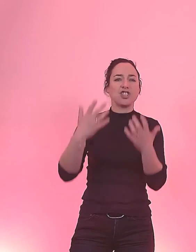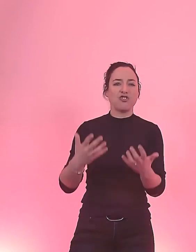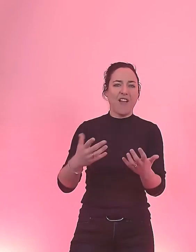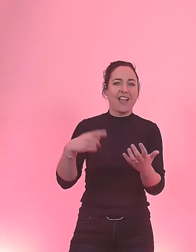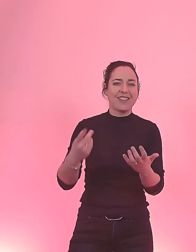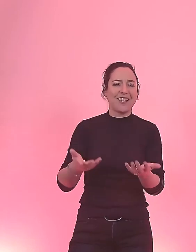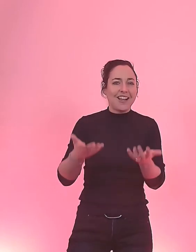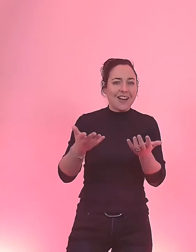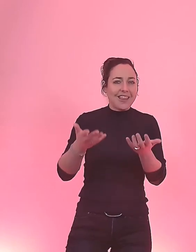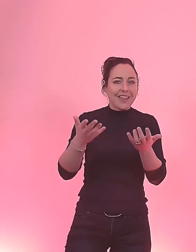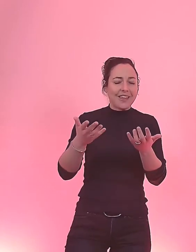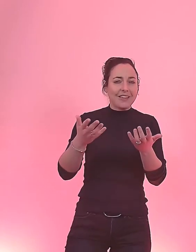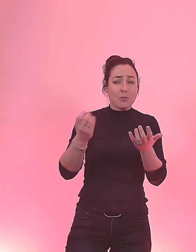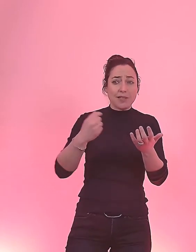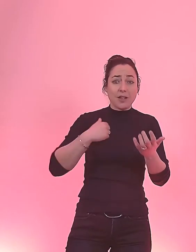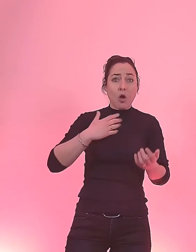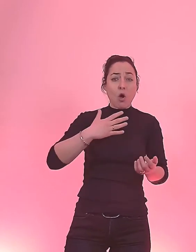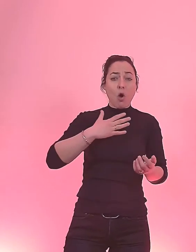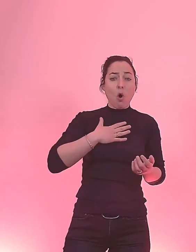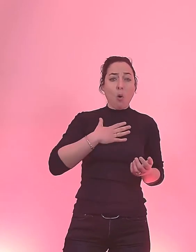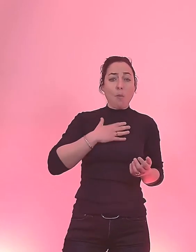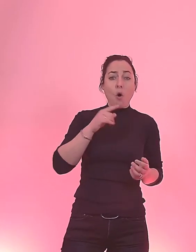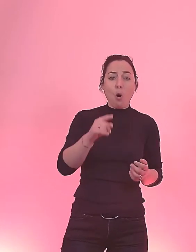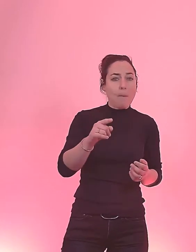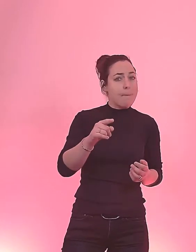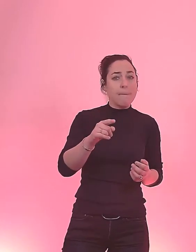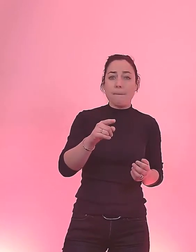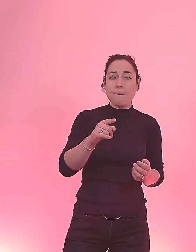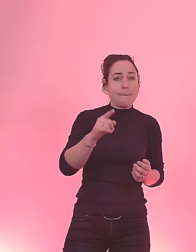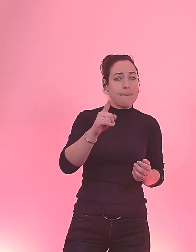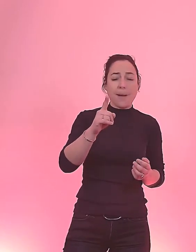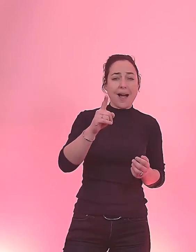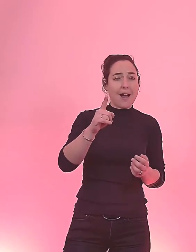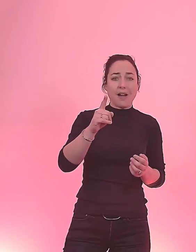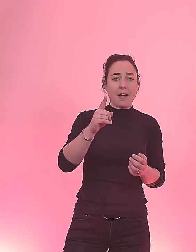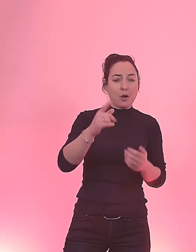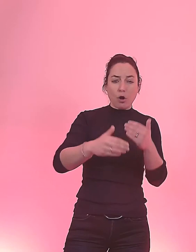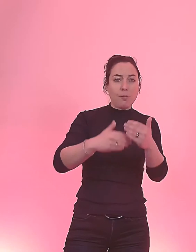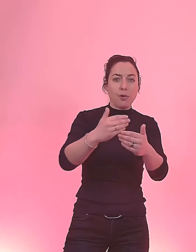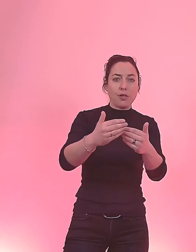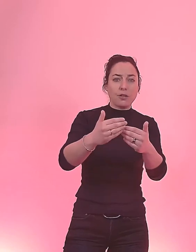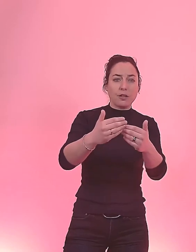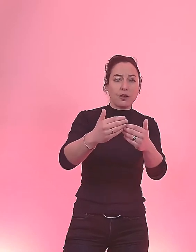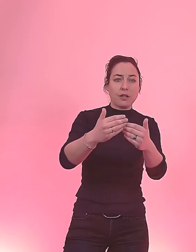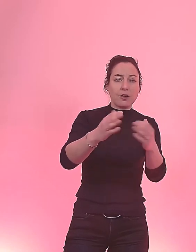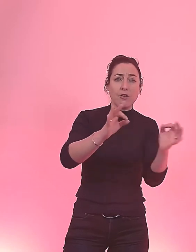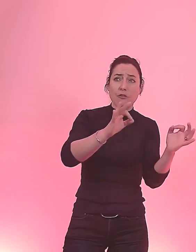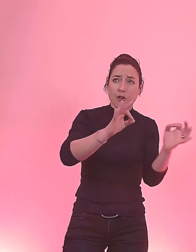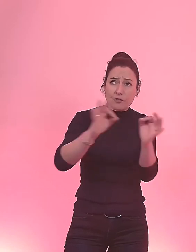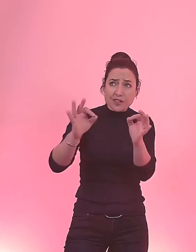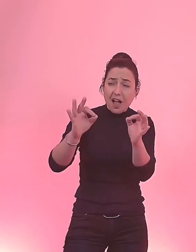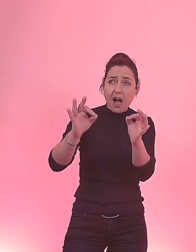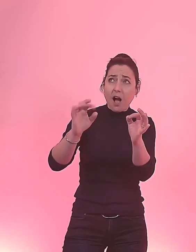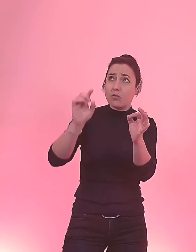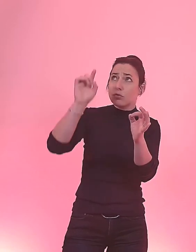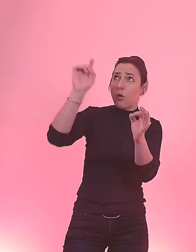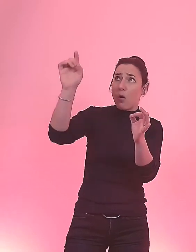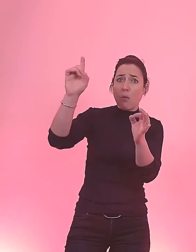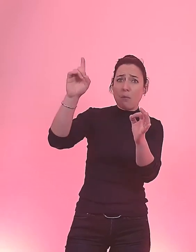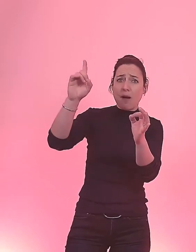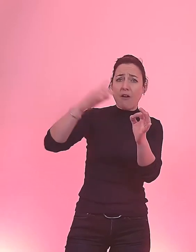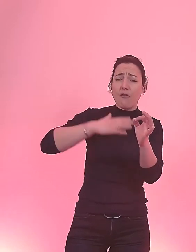je hoopt op iets en het gebeurt niet je vertrouwt niemand maar het lijkt alsof die je in de steek